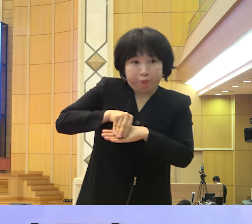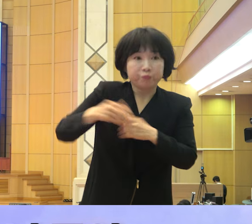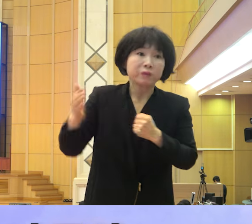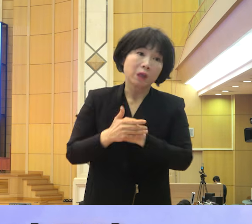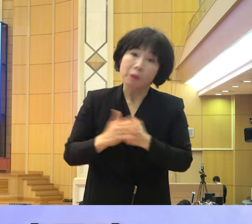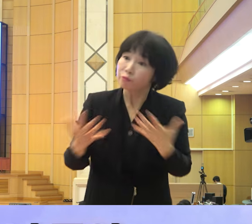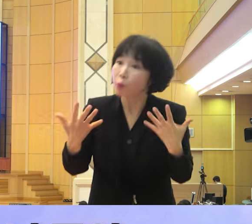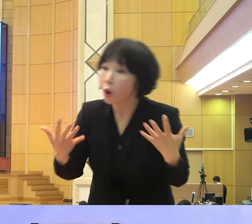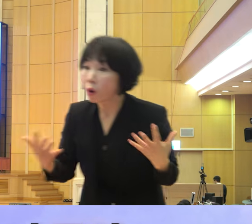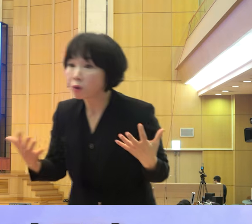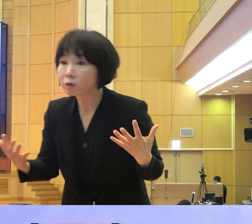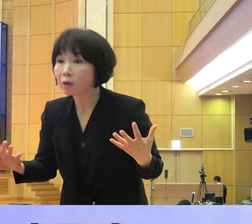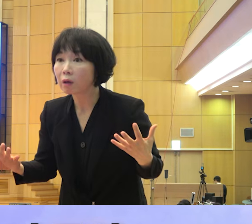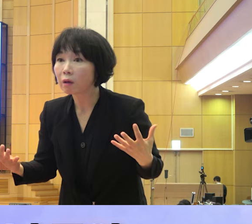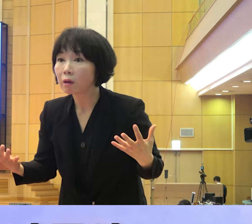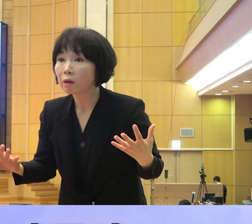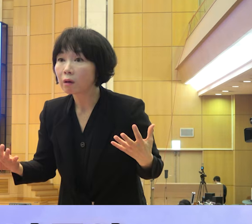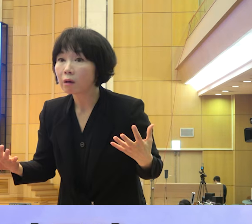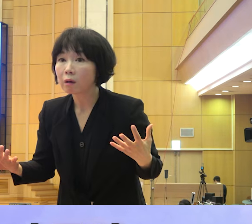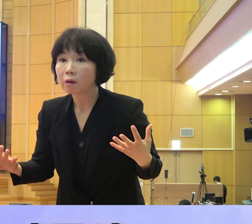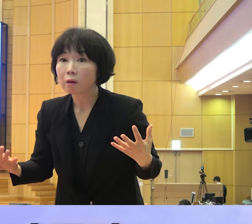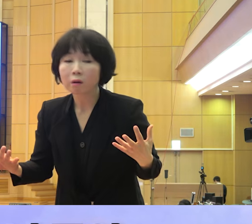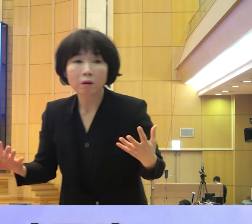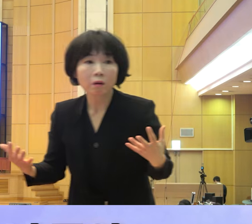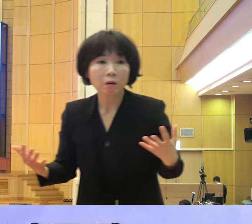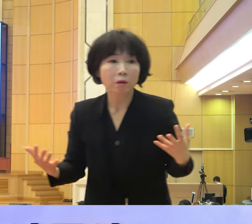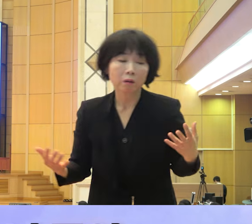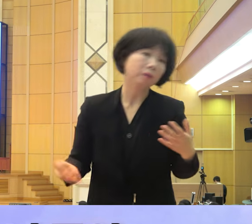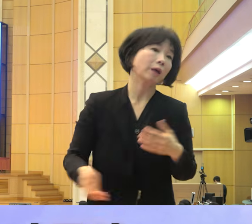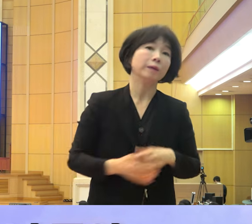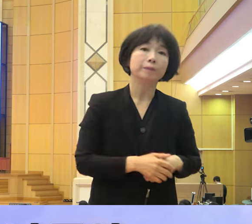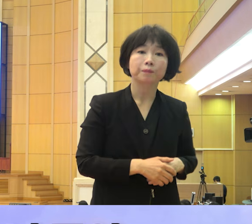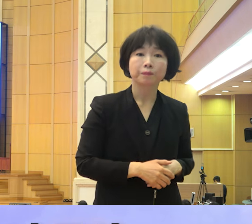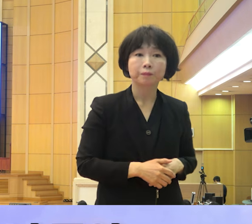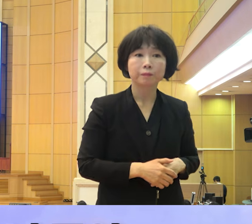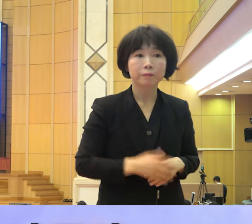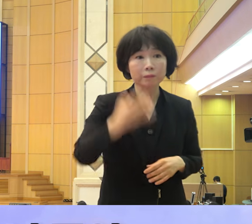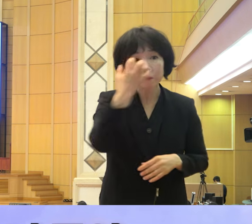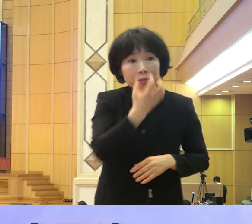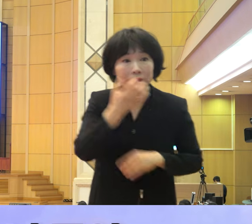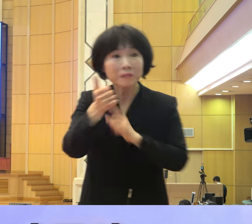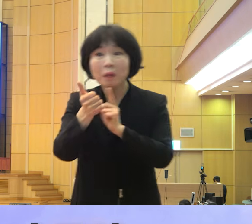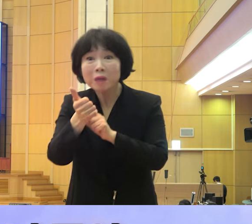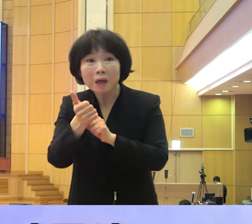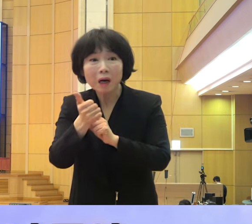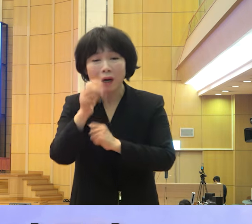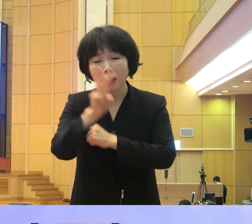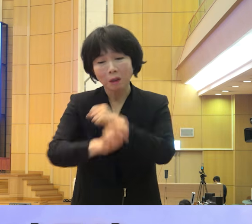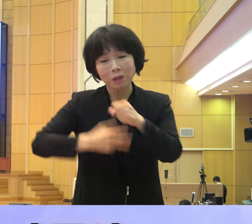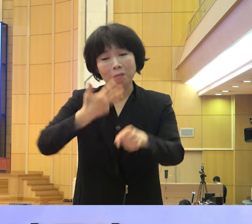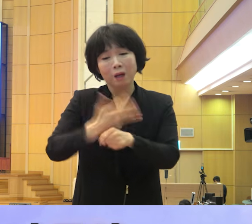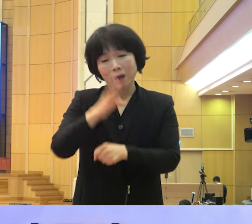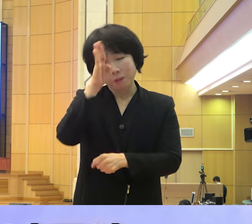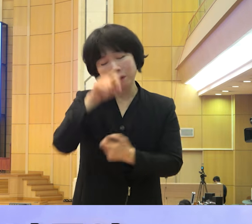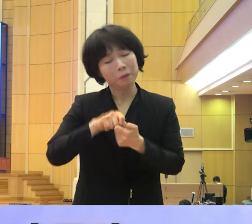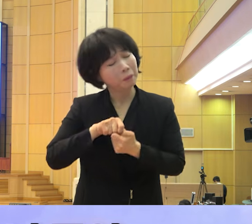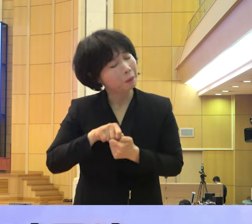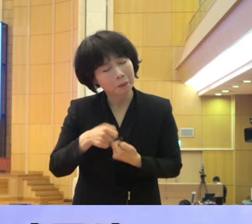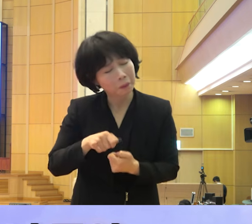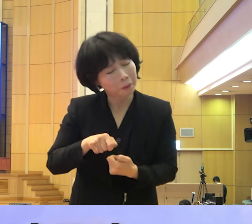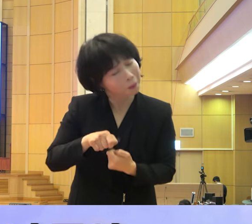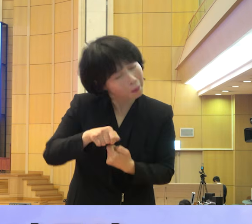사람이 38년 병자가 나았던 사람이 유대인들에게, 이 말은 그